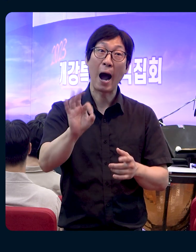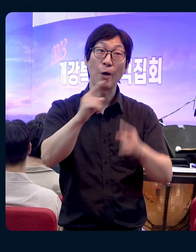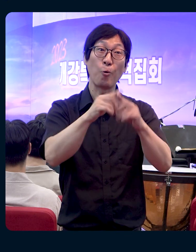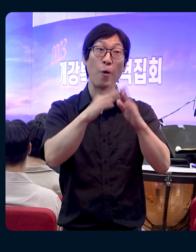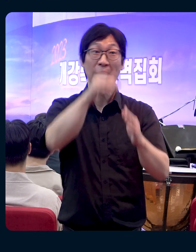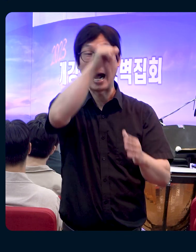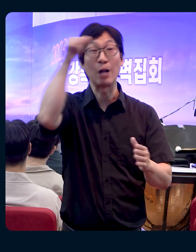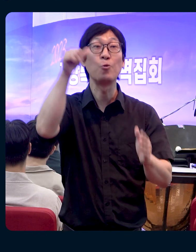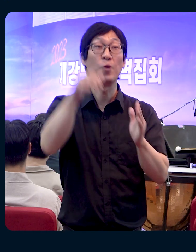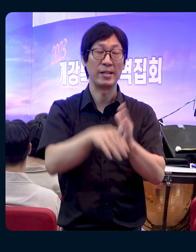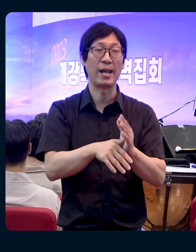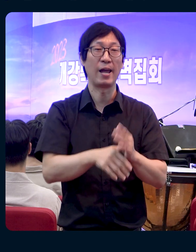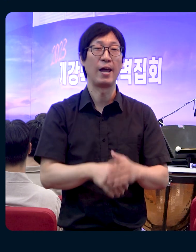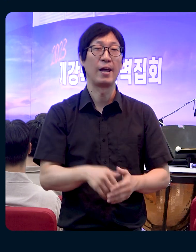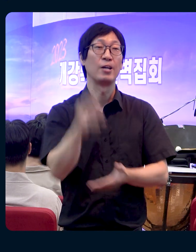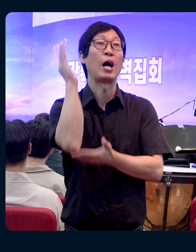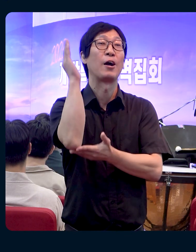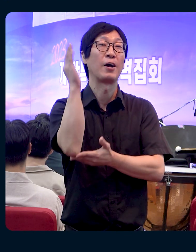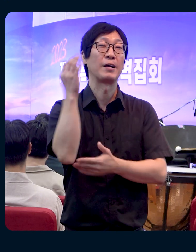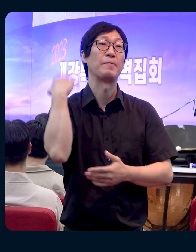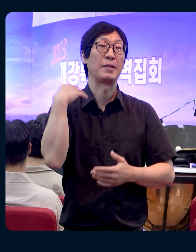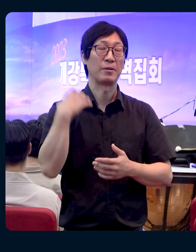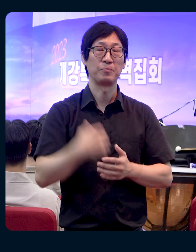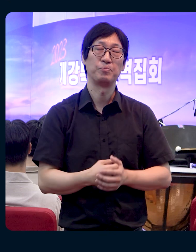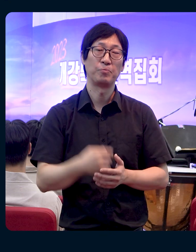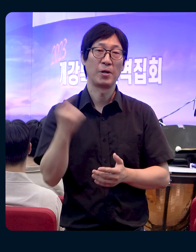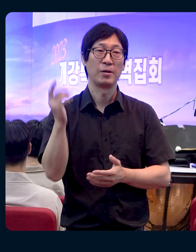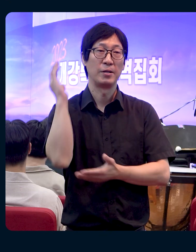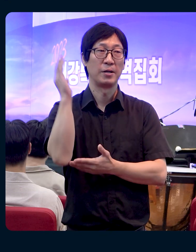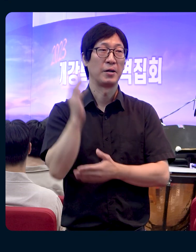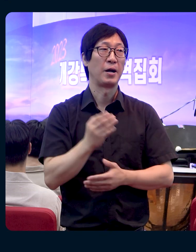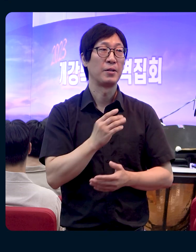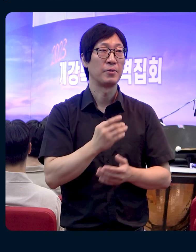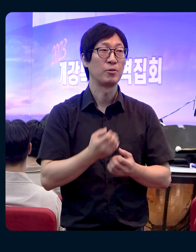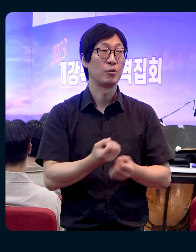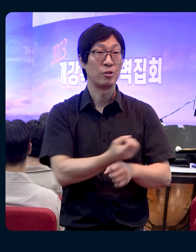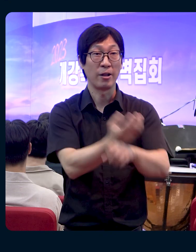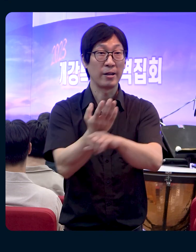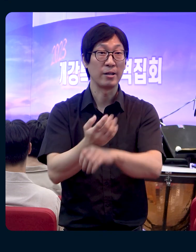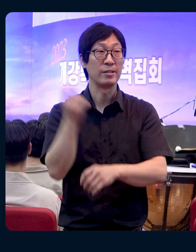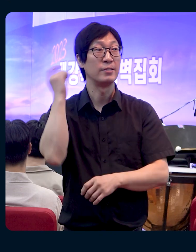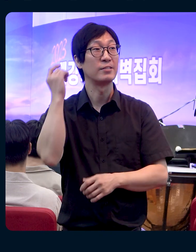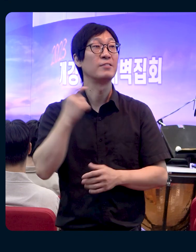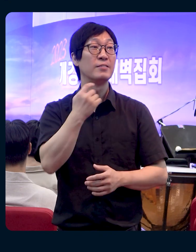근데 그분이 와가지고 그때 강의하는 중에 기억나는 거는 한 가지 딱 그거 기억나더라고요.